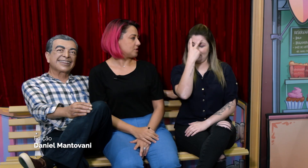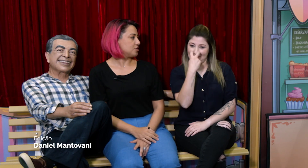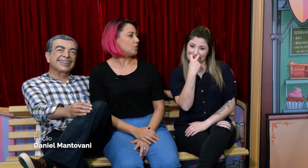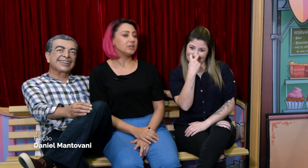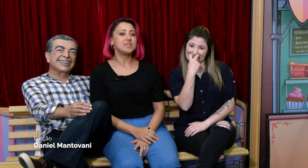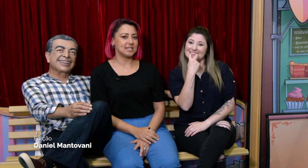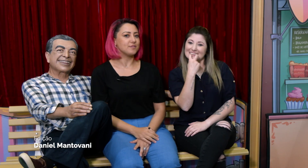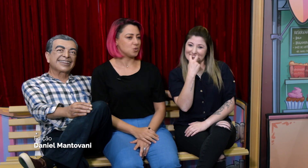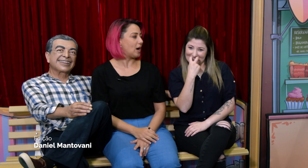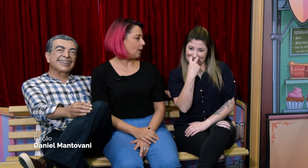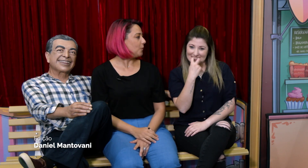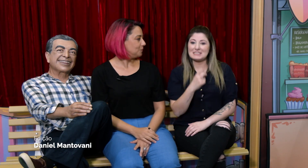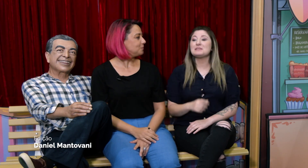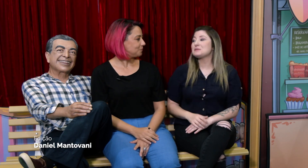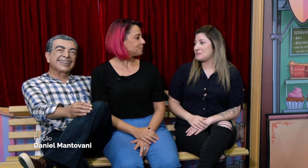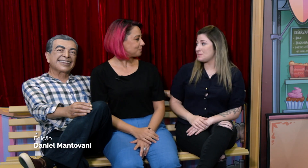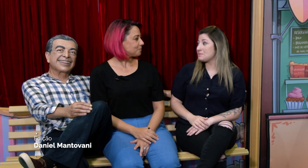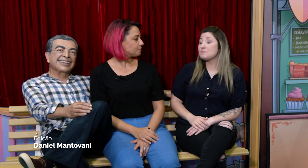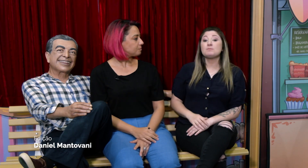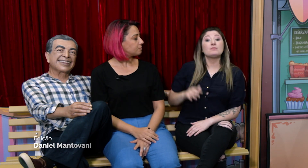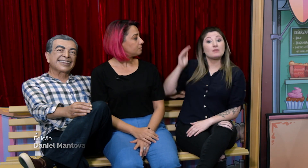que é uma personagem com deficiência visual.